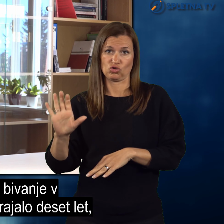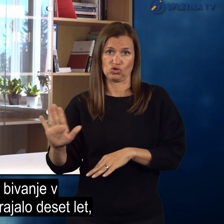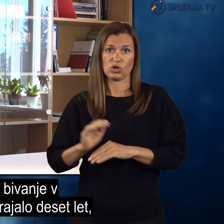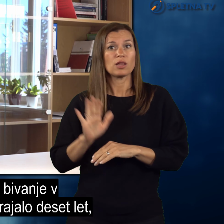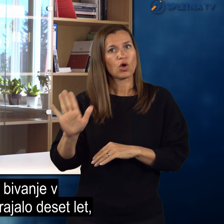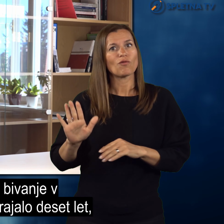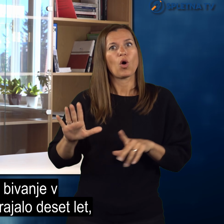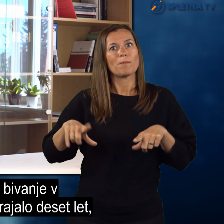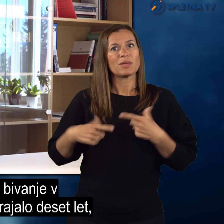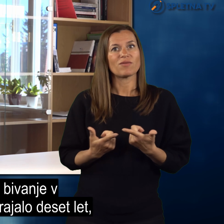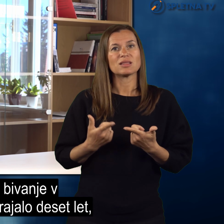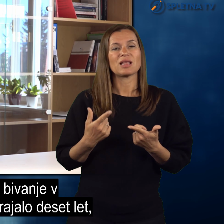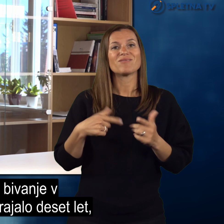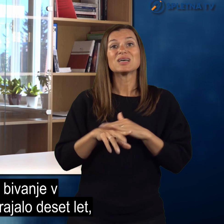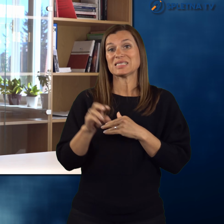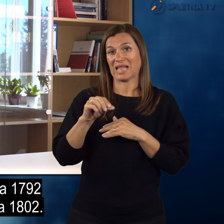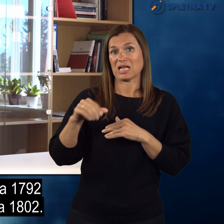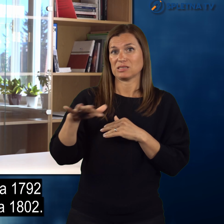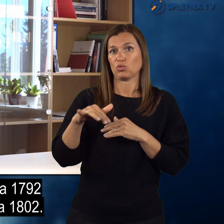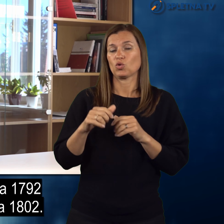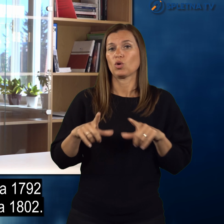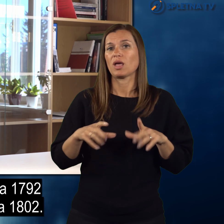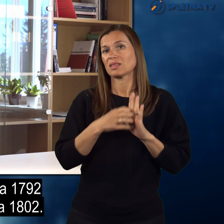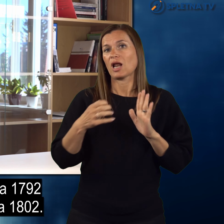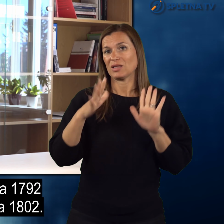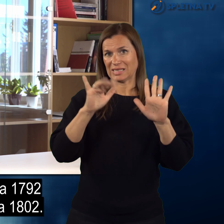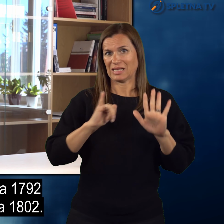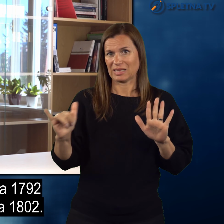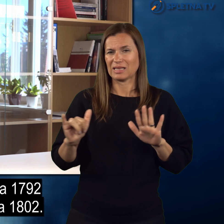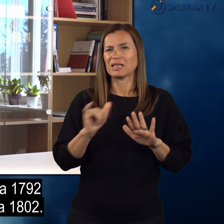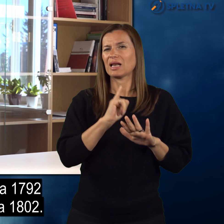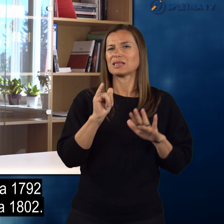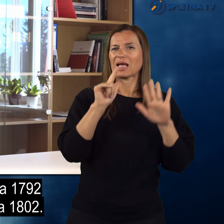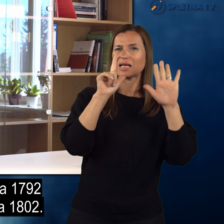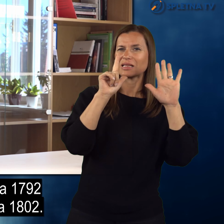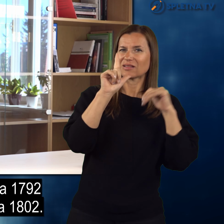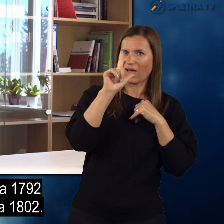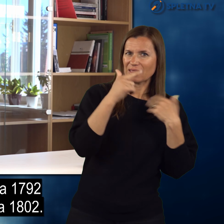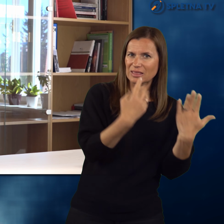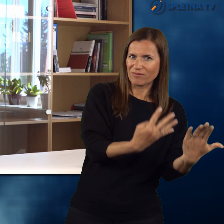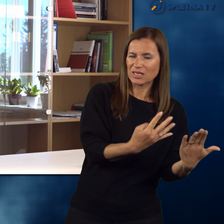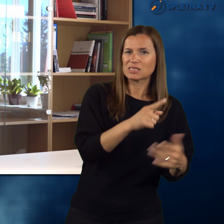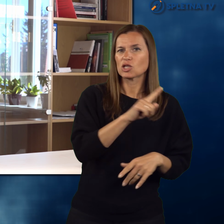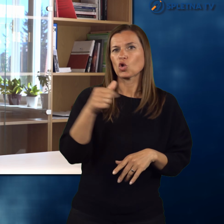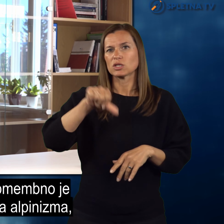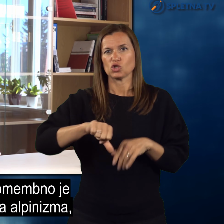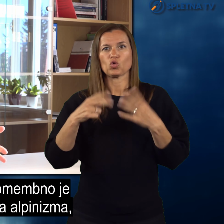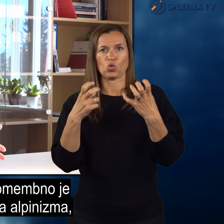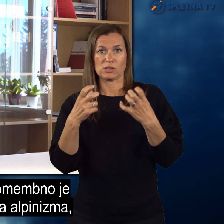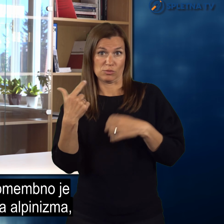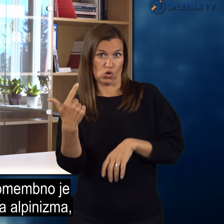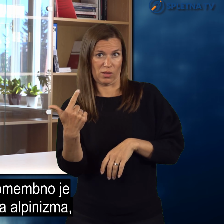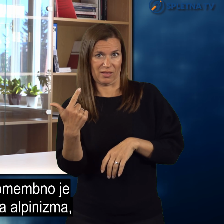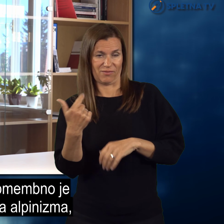Njegovo bivanje v Salzburgu je trajalo 10 let, od leta 1792 do leta 1802.